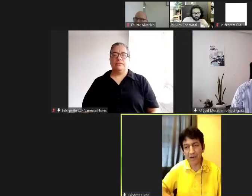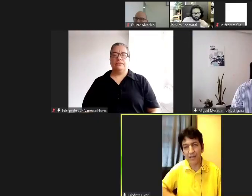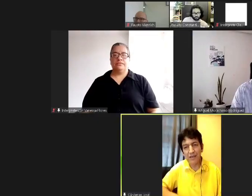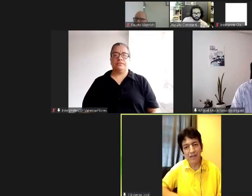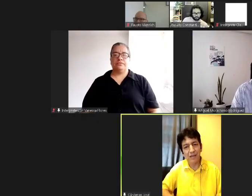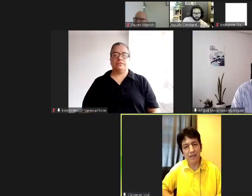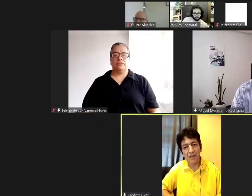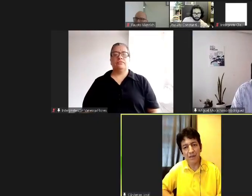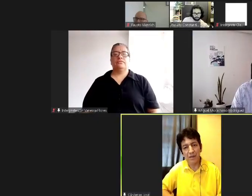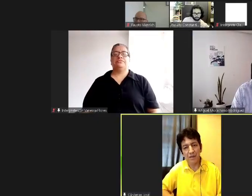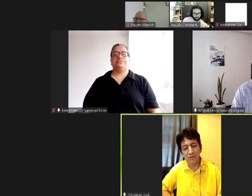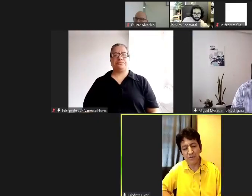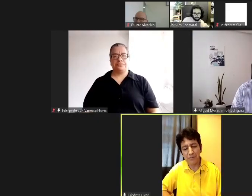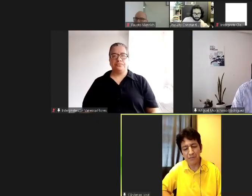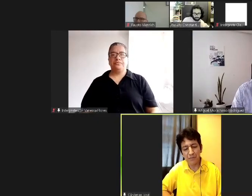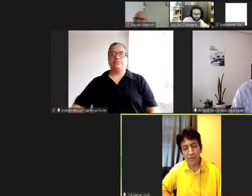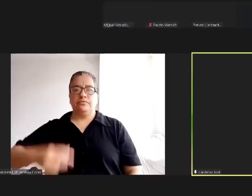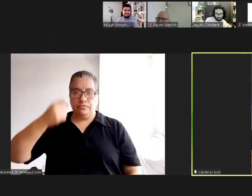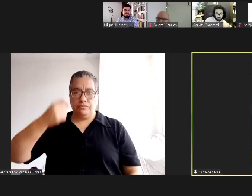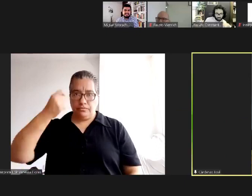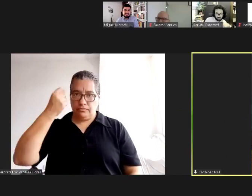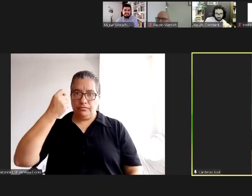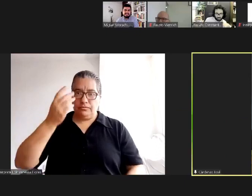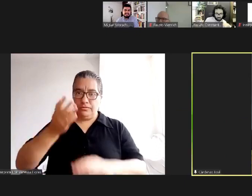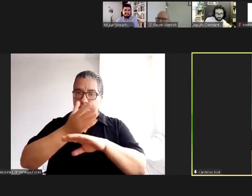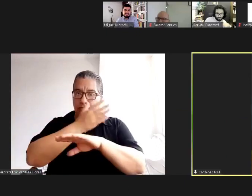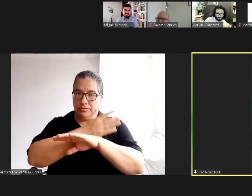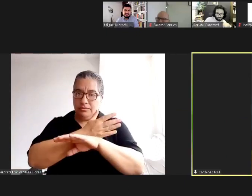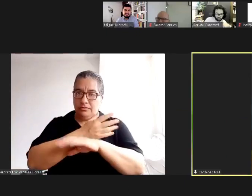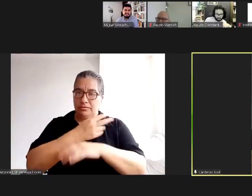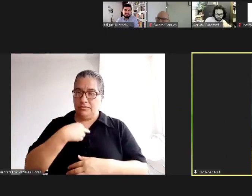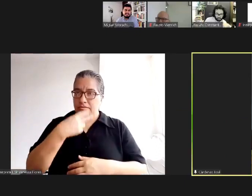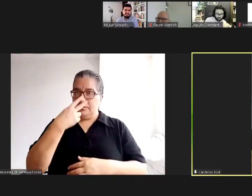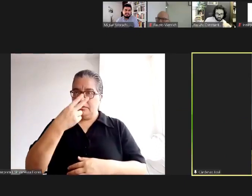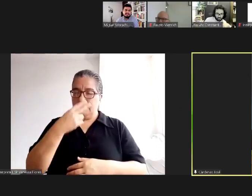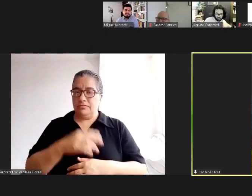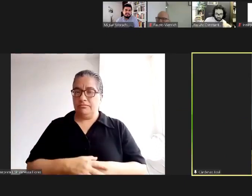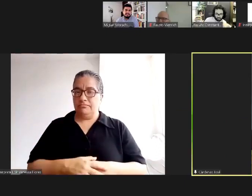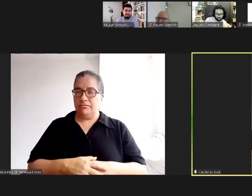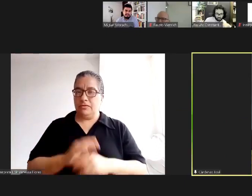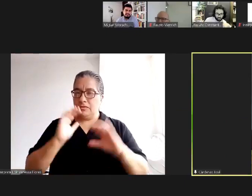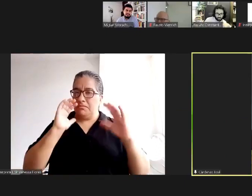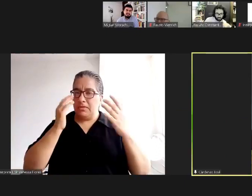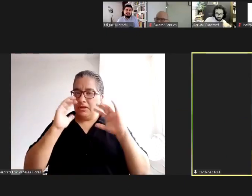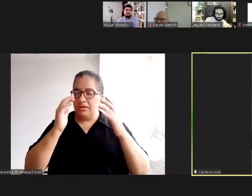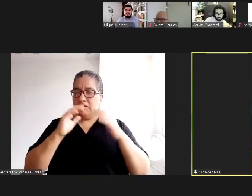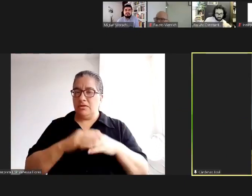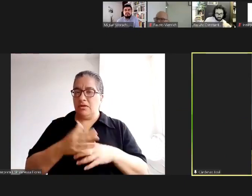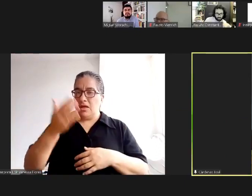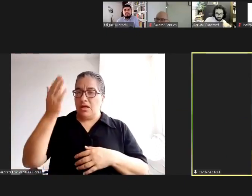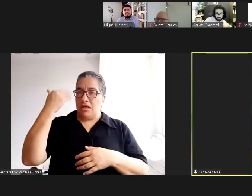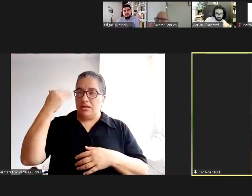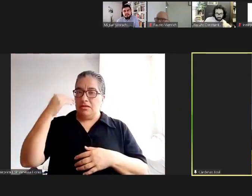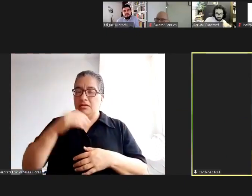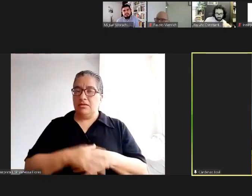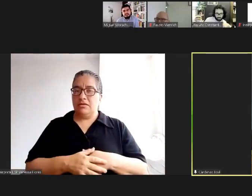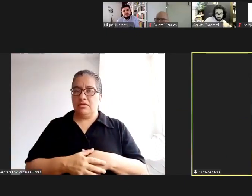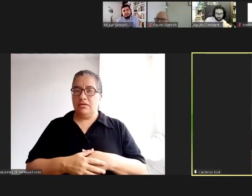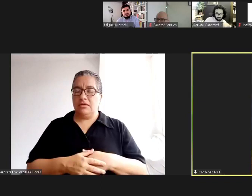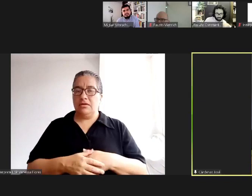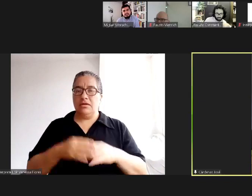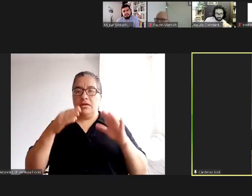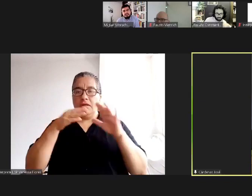anotado un punto parecido a ese. Por ejemplo, en la situación sanitaria se han restringido derechos fundamentales como el derecho